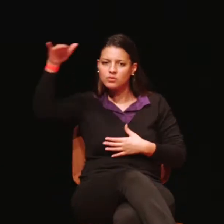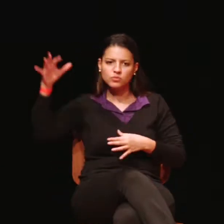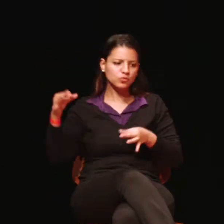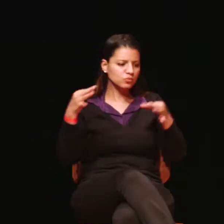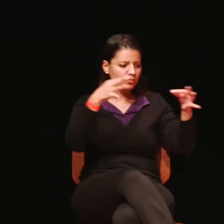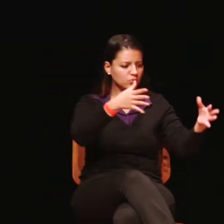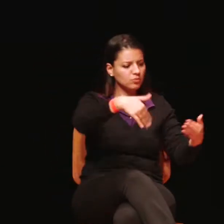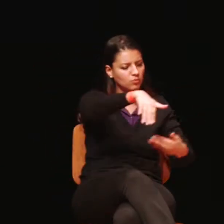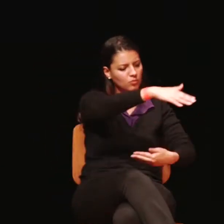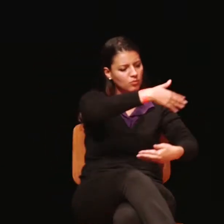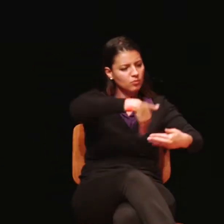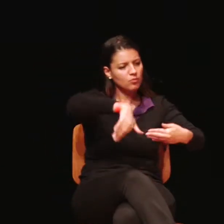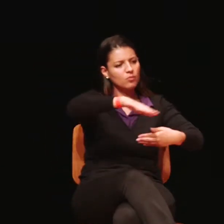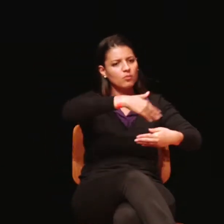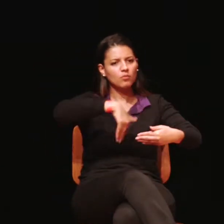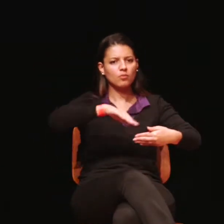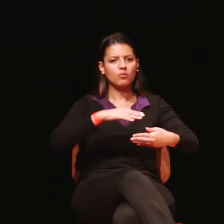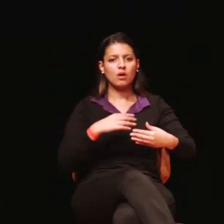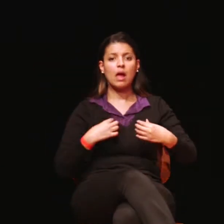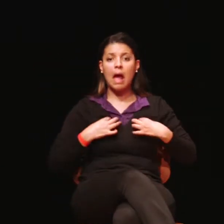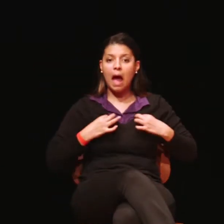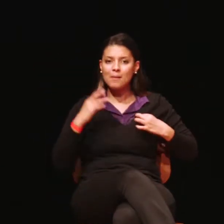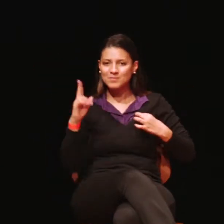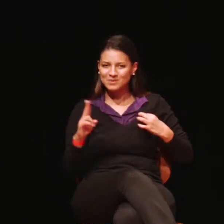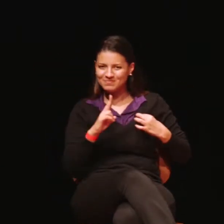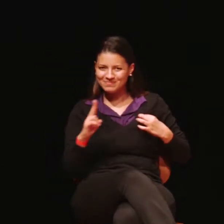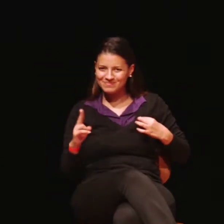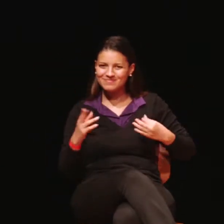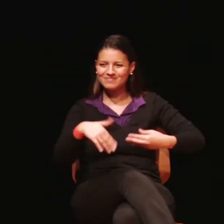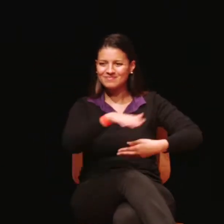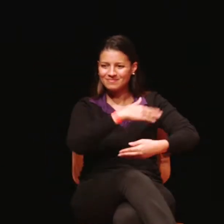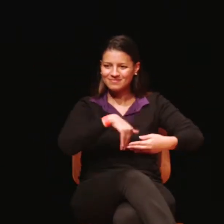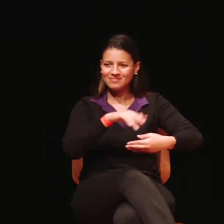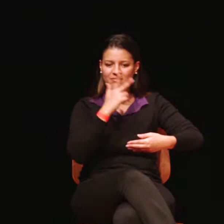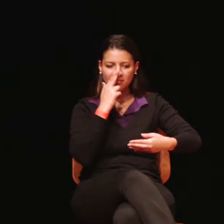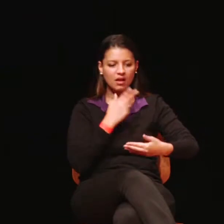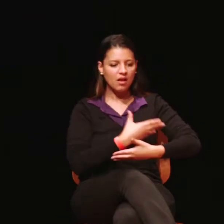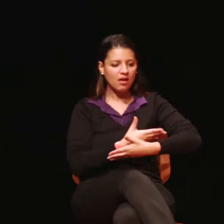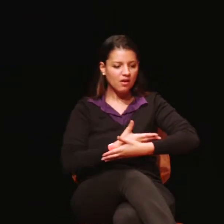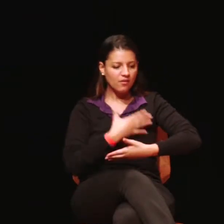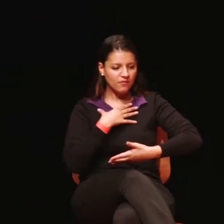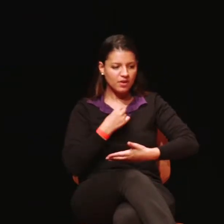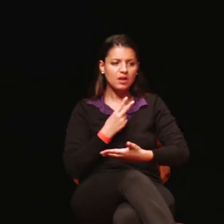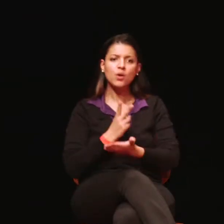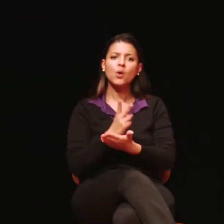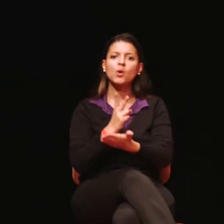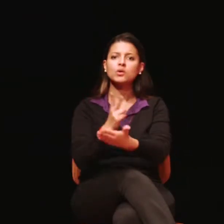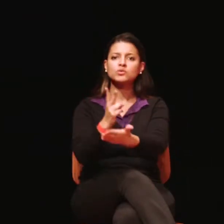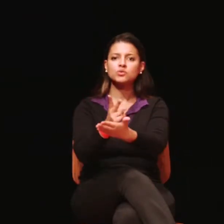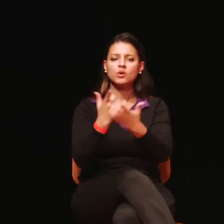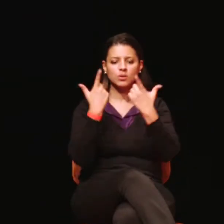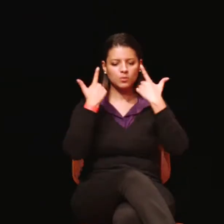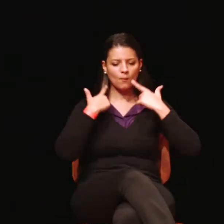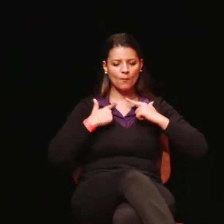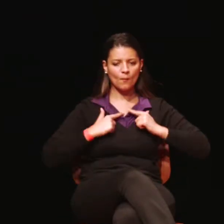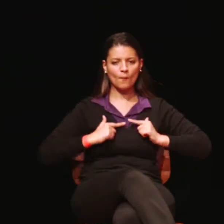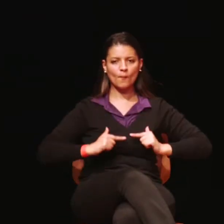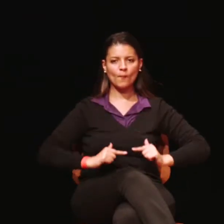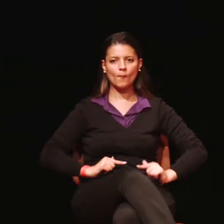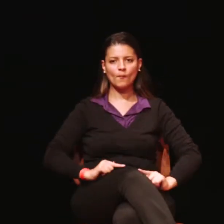ou seja, hábito de padre. Conserva o filho casto em relação